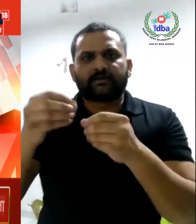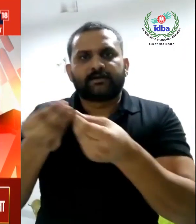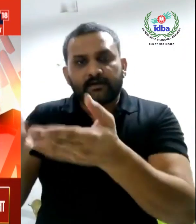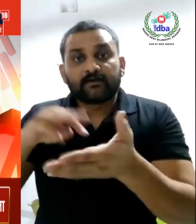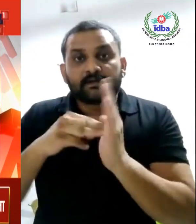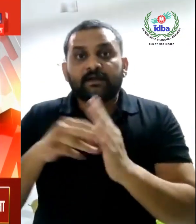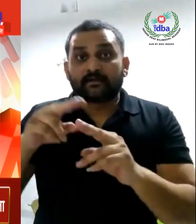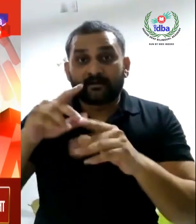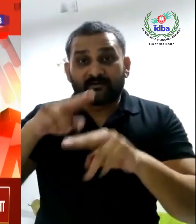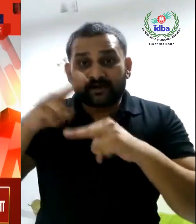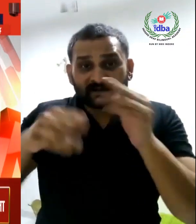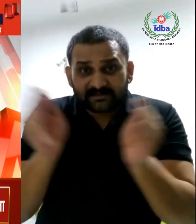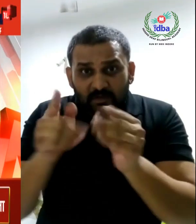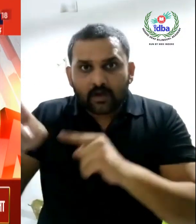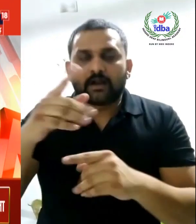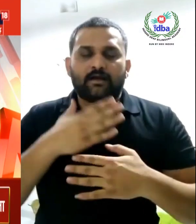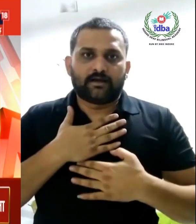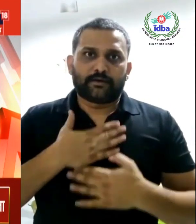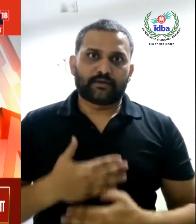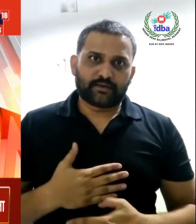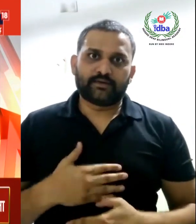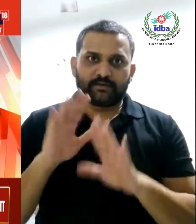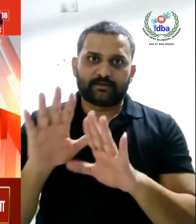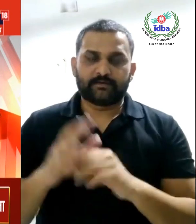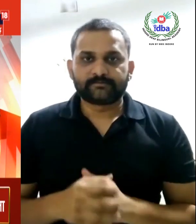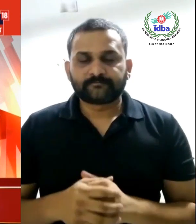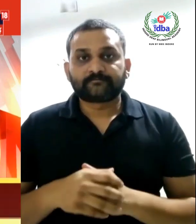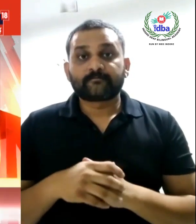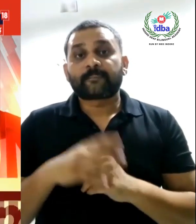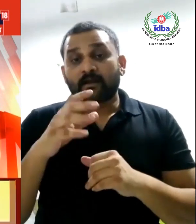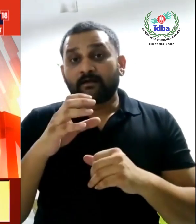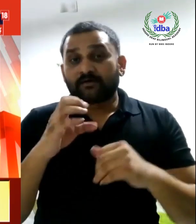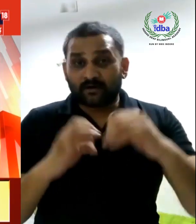अत्यधिक राहत मिलेगी। ठेका श्रम अधिनियम के अंतर्गत